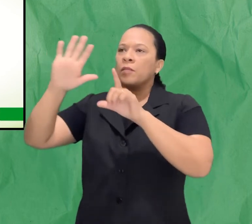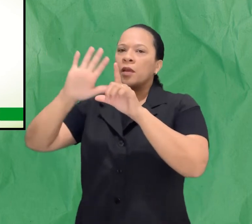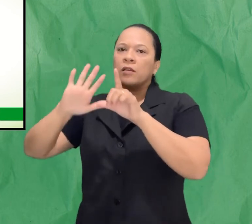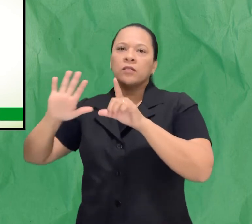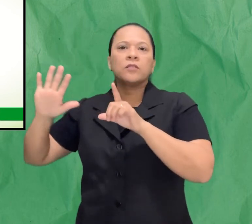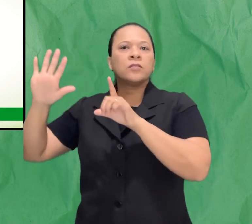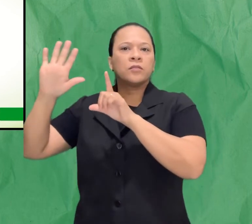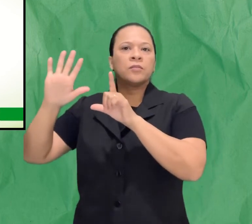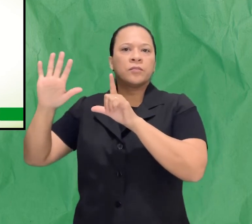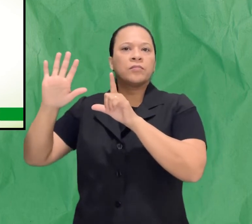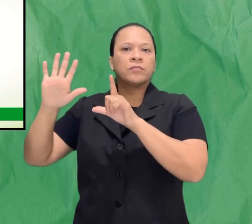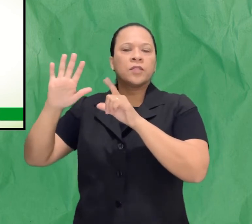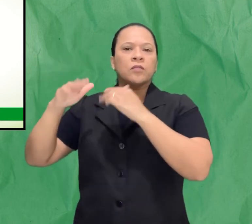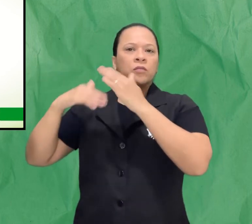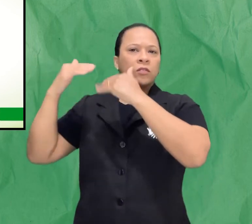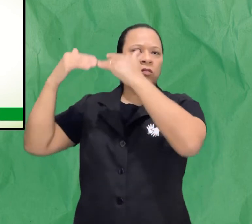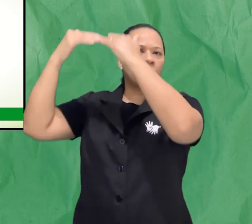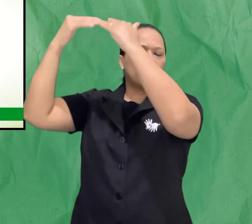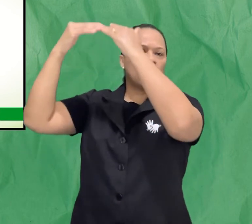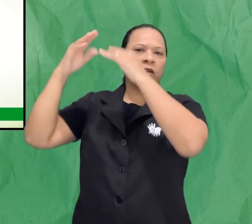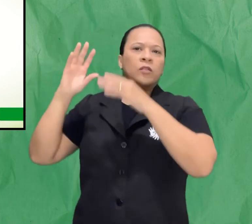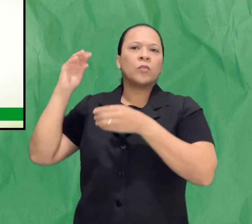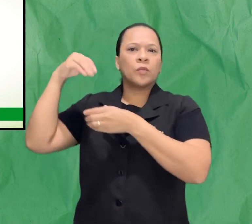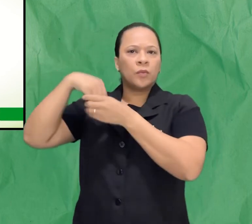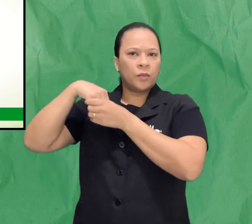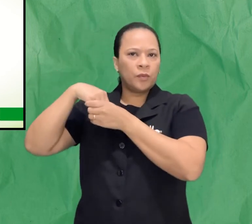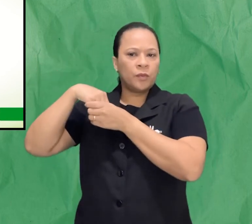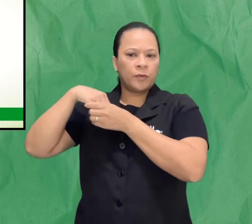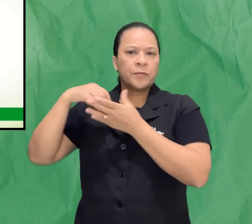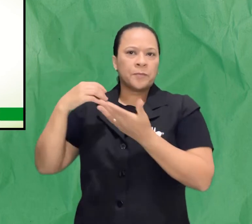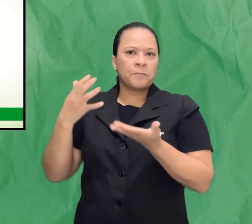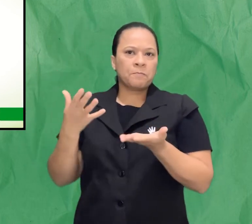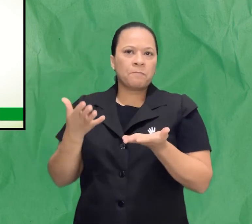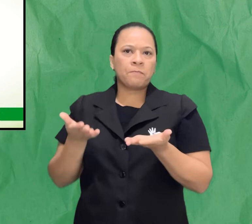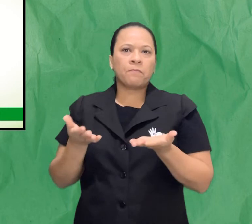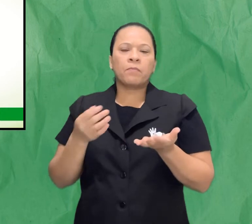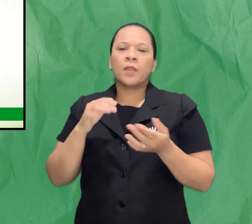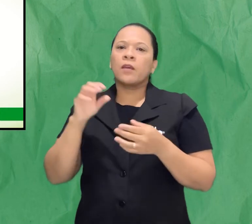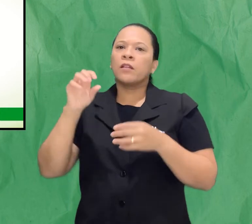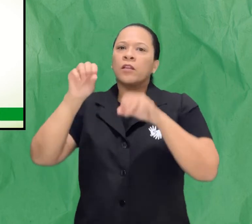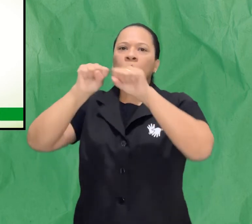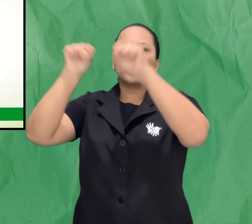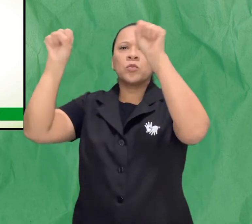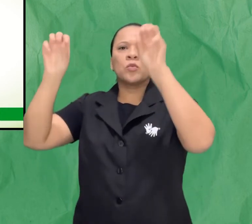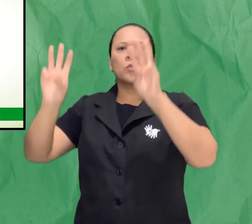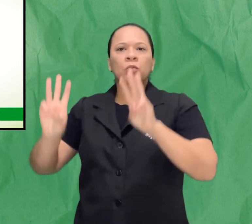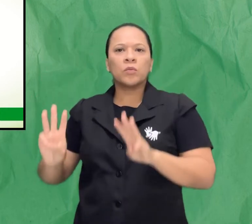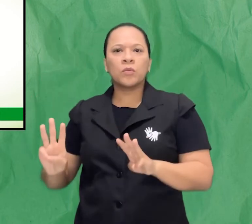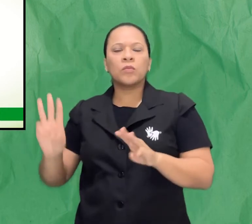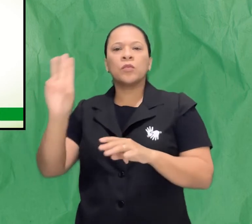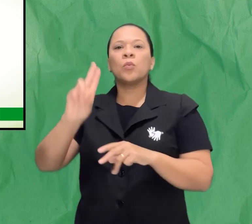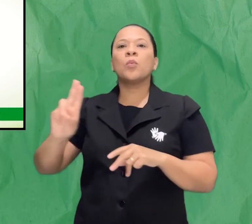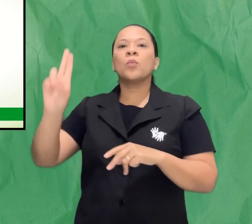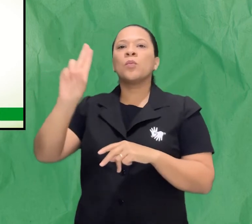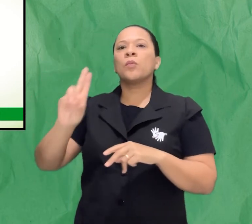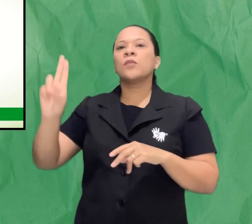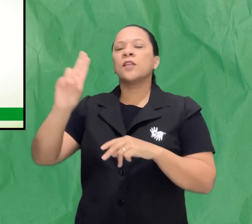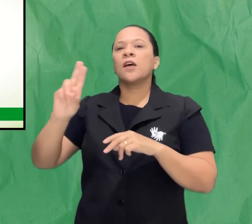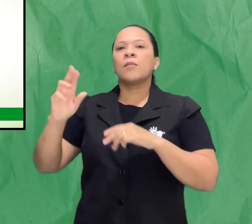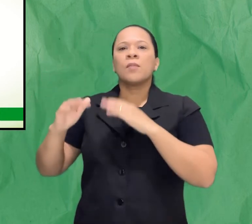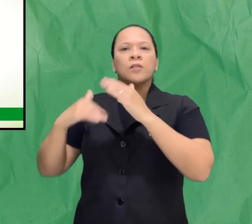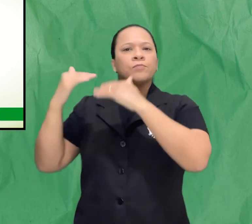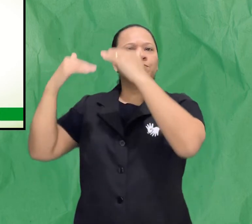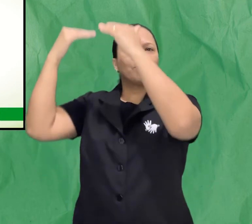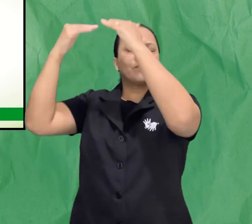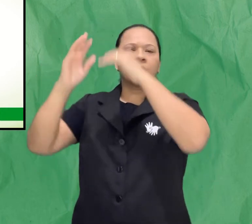integrado, tenho softwares que eu consigo utilizado para desenvolvimento web.